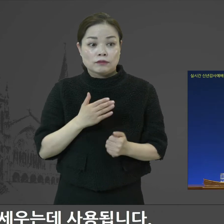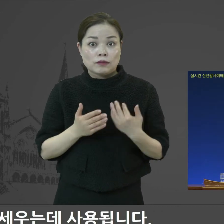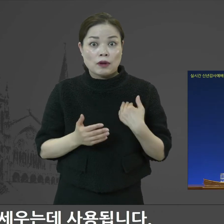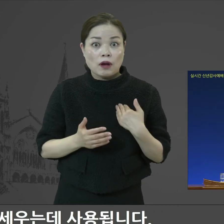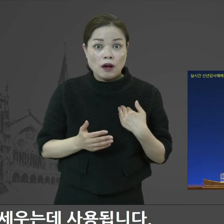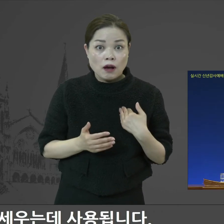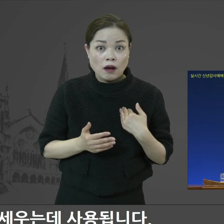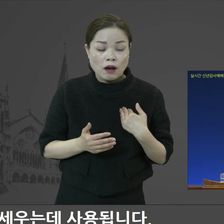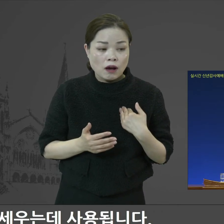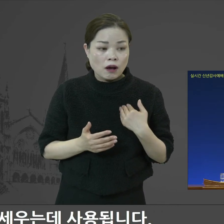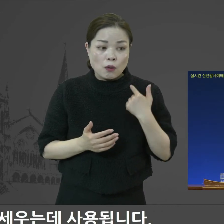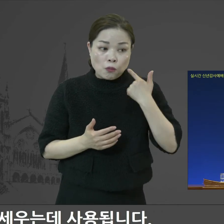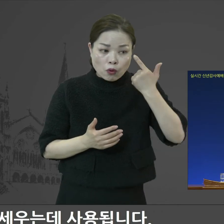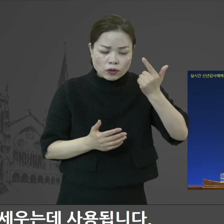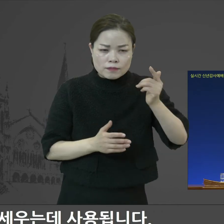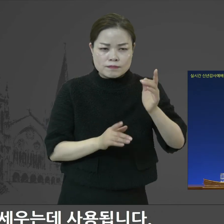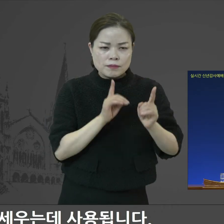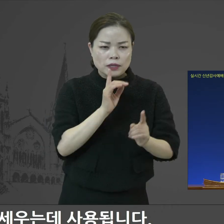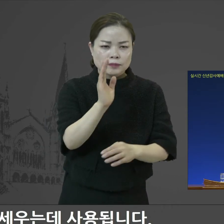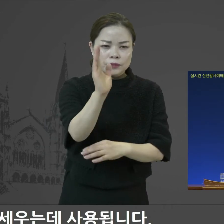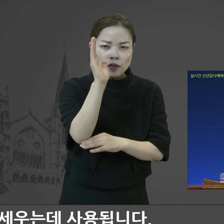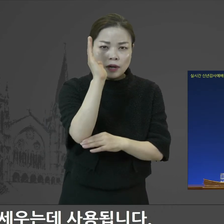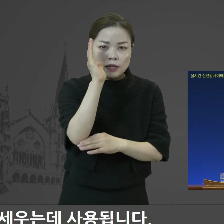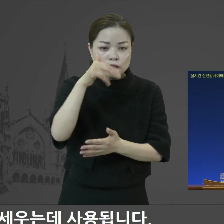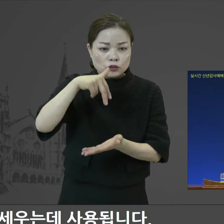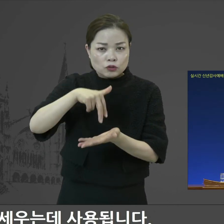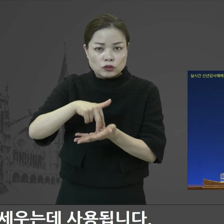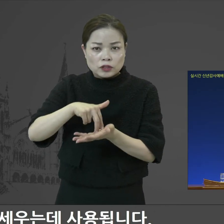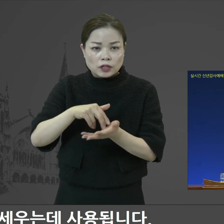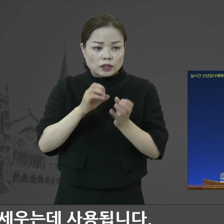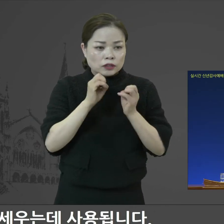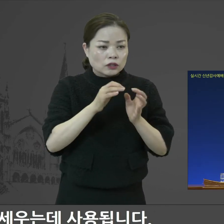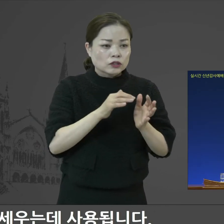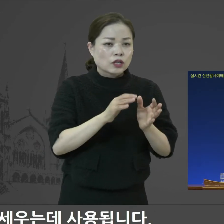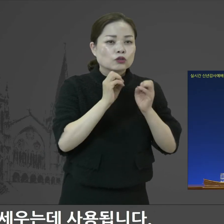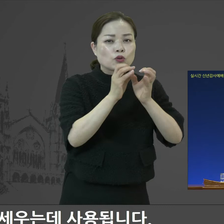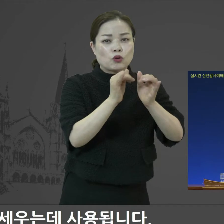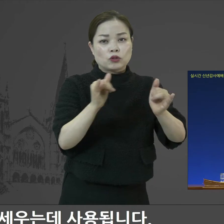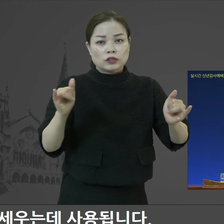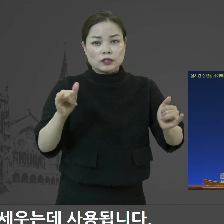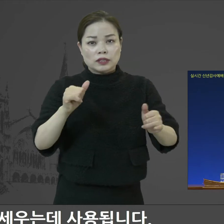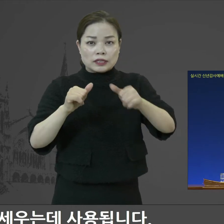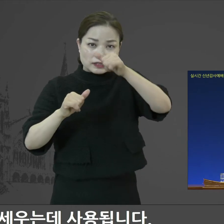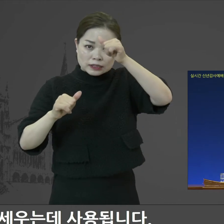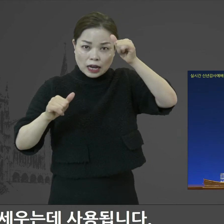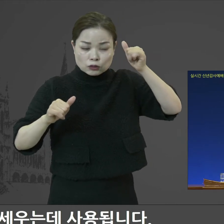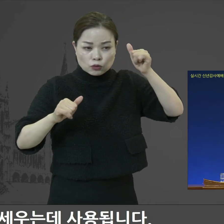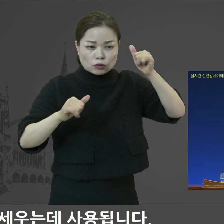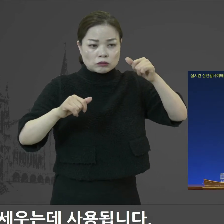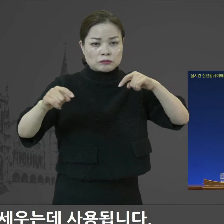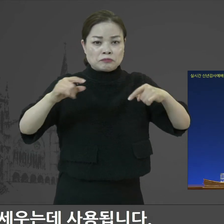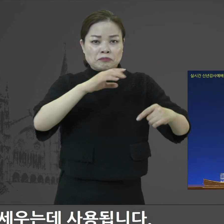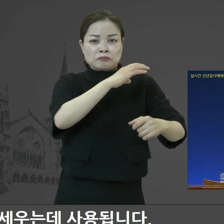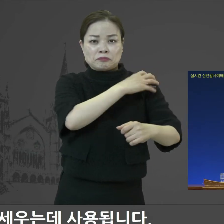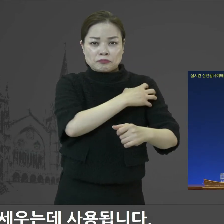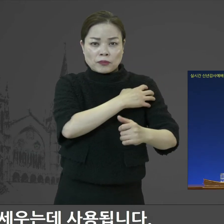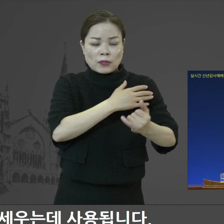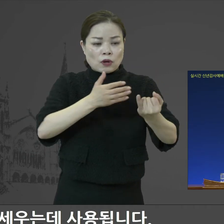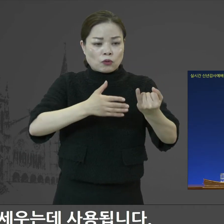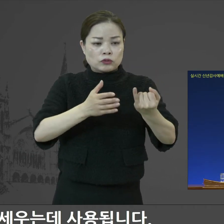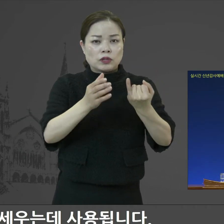내가 목회자로서 말씀을 전하는 위치에 있다, 선교사로서 파송받았다, 장로로서 치리하고 있다, 권사로서 돌보고